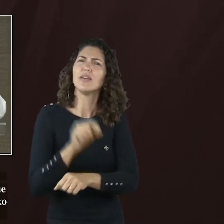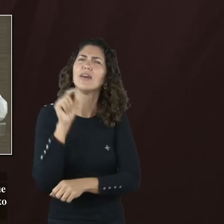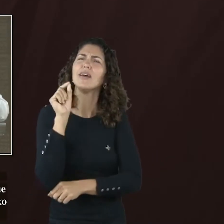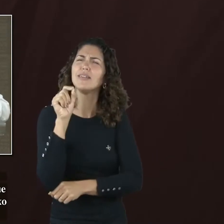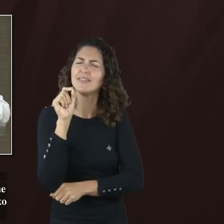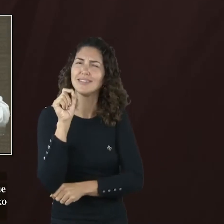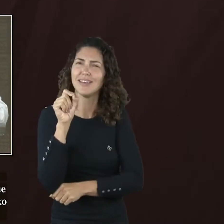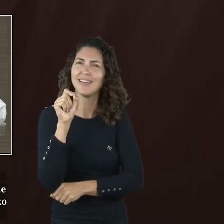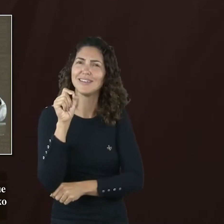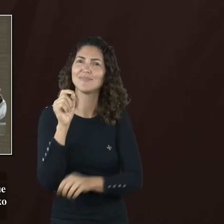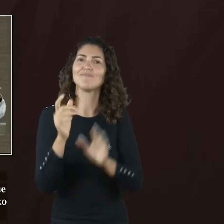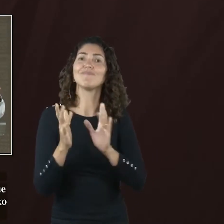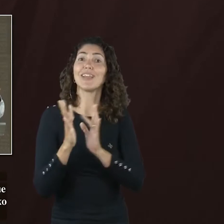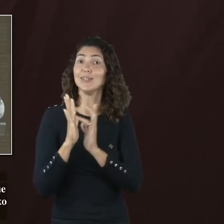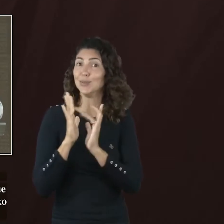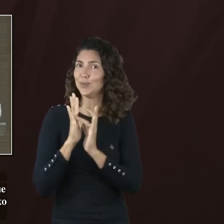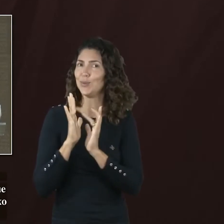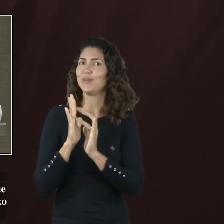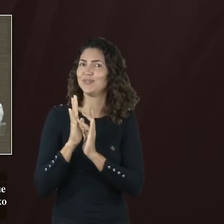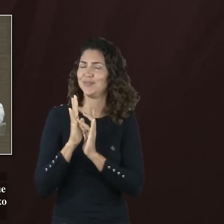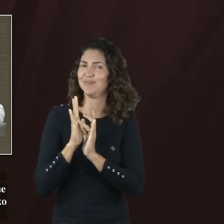como a igreja gloriosa,